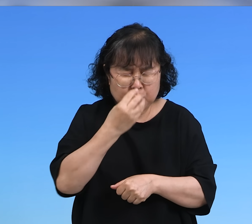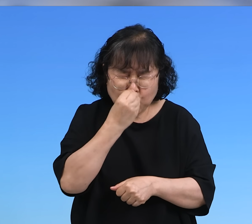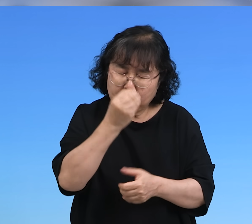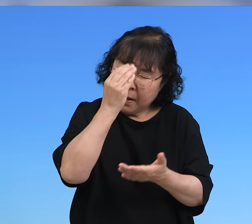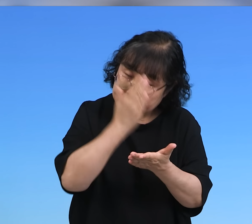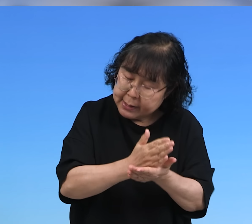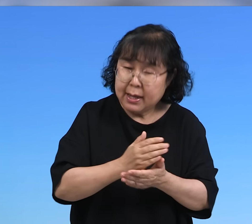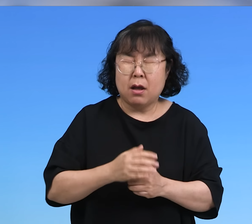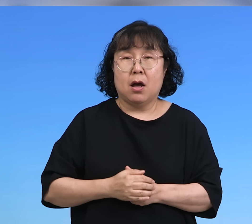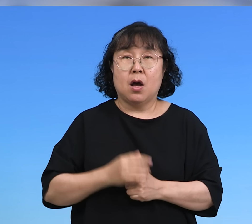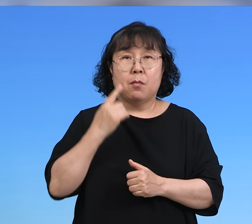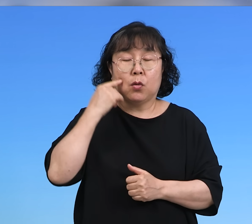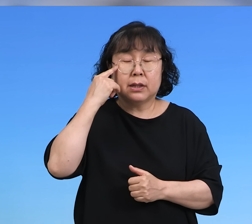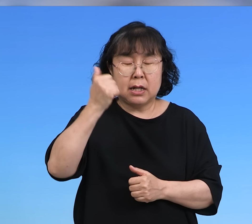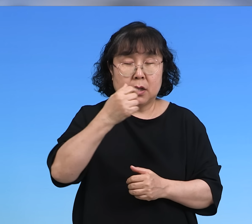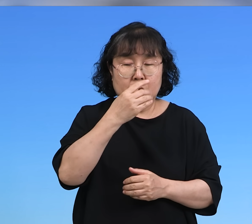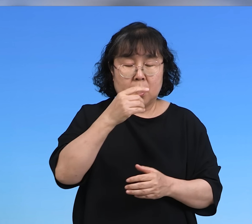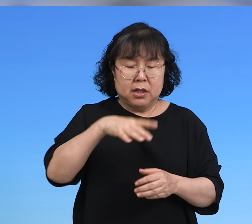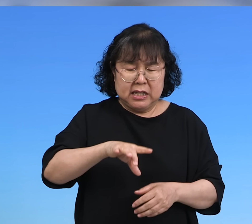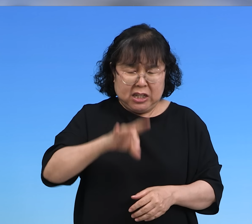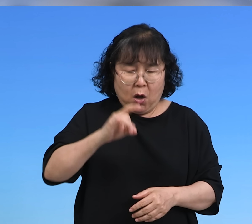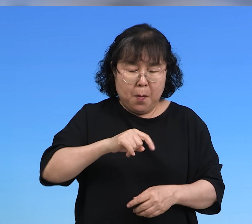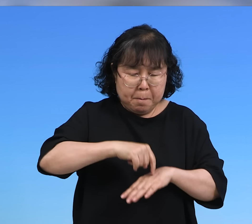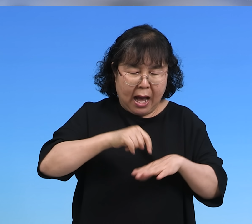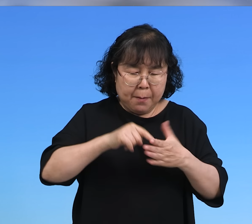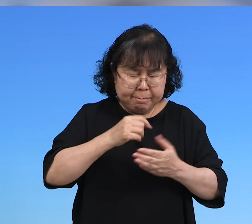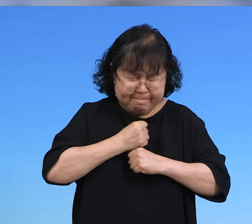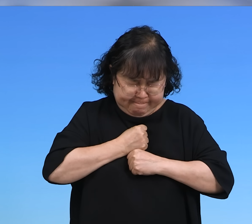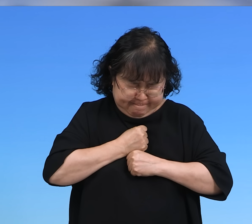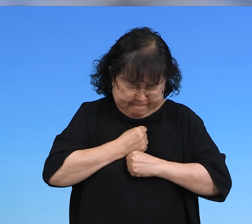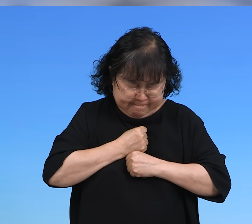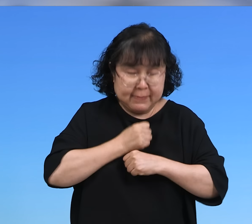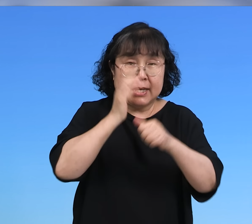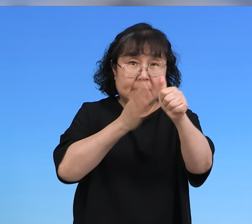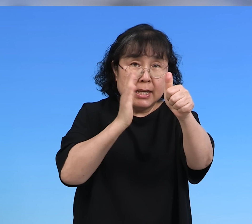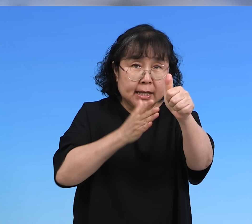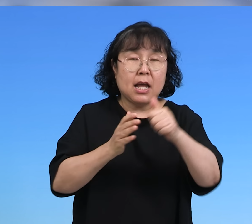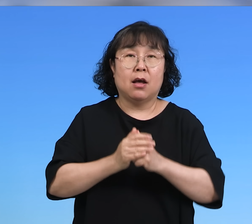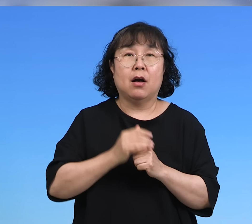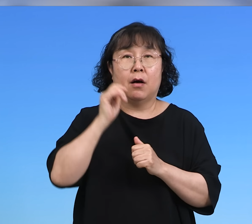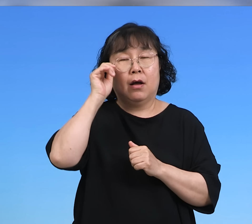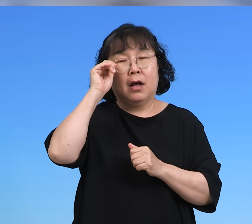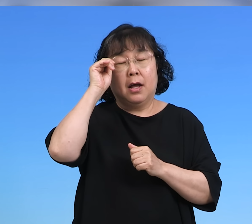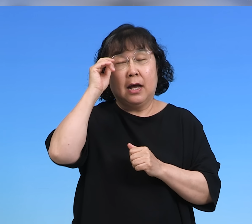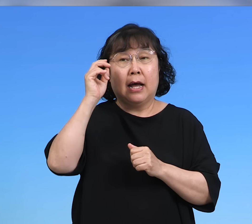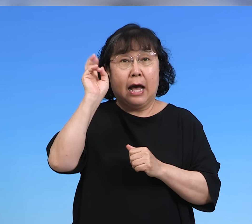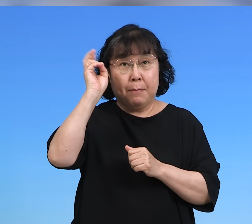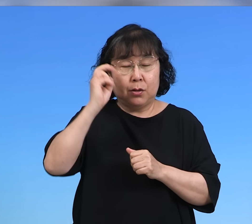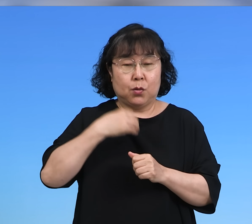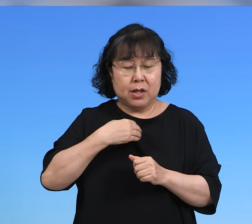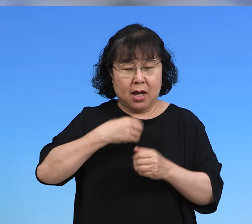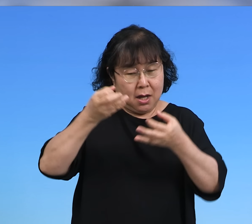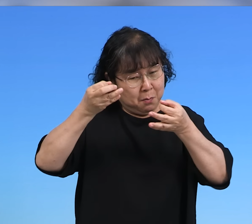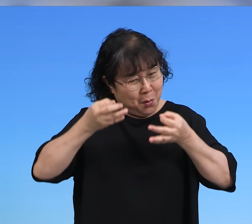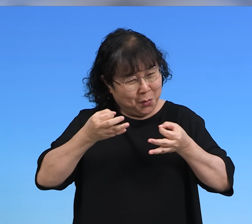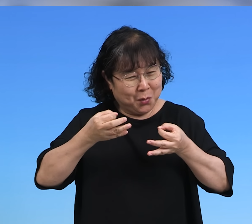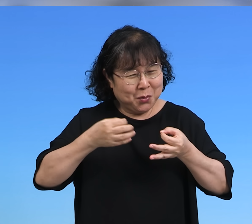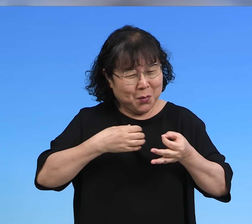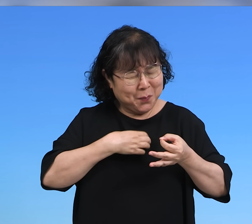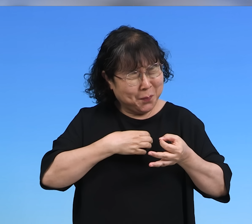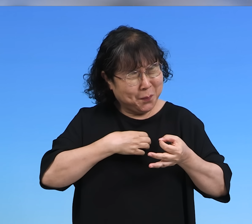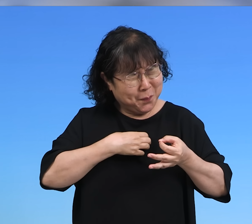됩니다. 어떤 분 이렇게 이야기하시더라고요. 목사님, 초심을 지켜야 됩니다. 이분들이 보니까 위태위태했는 것 같아요.